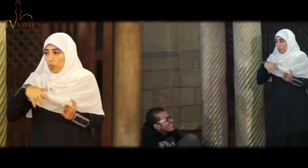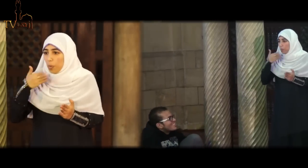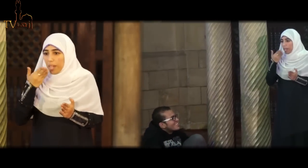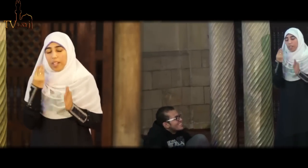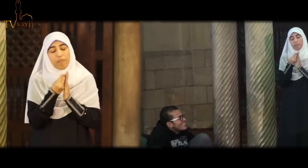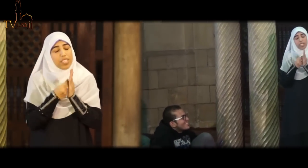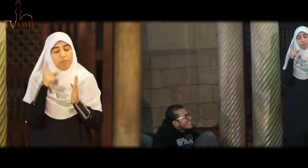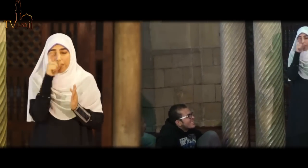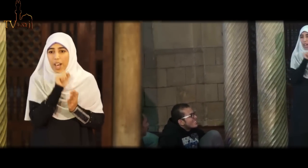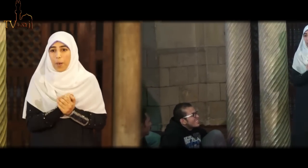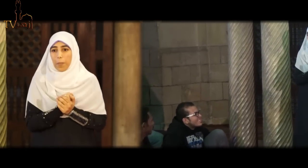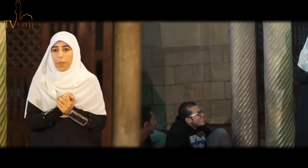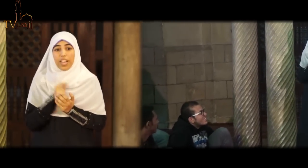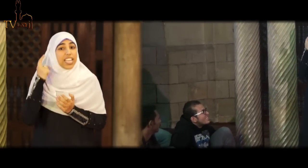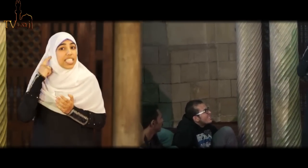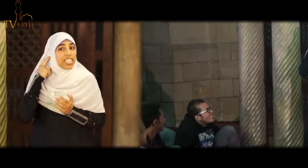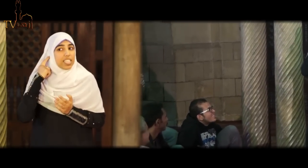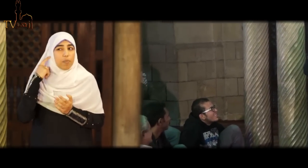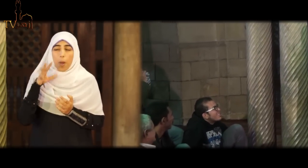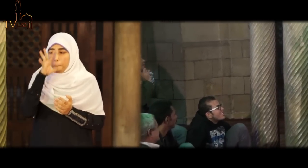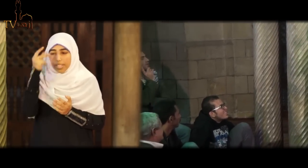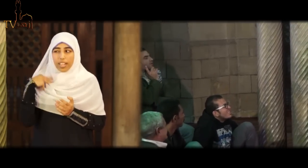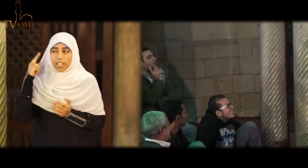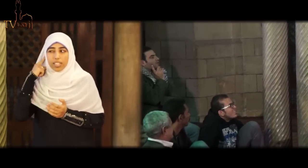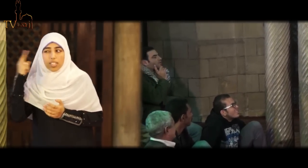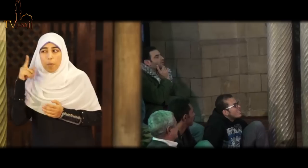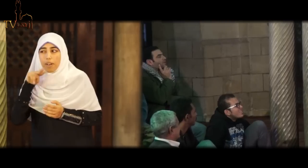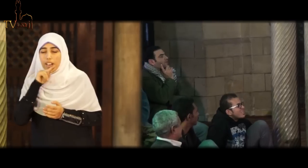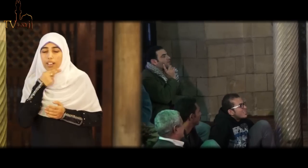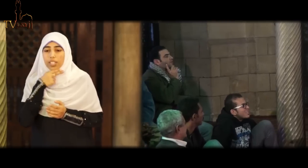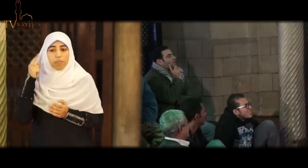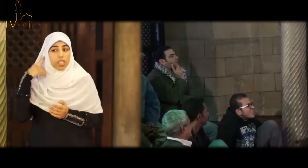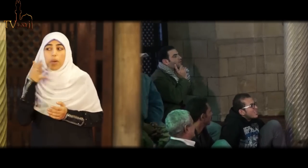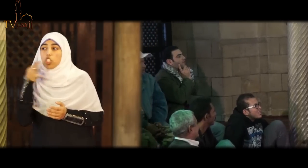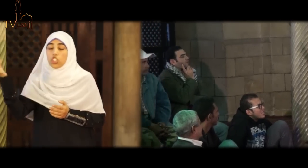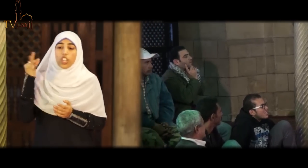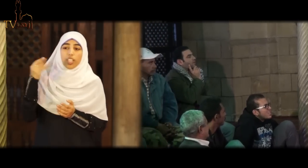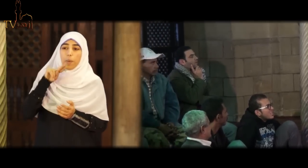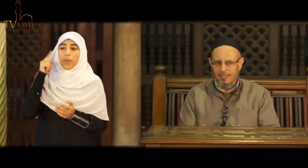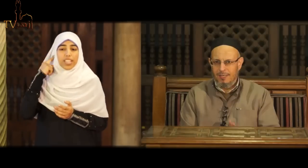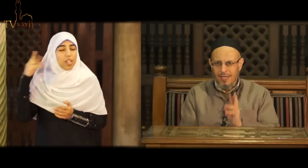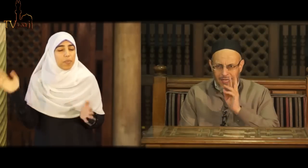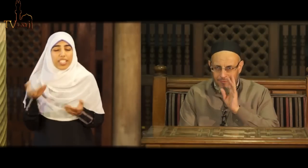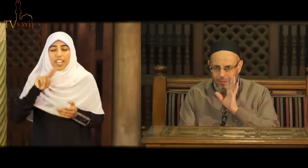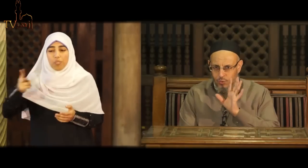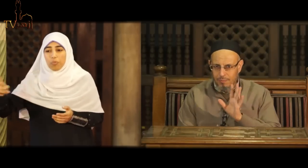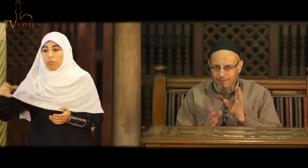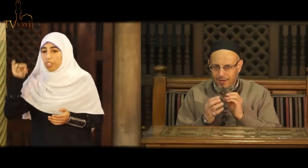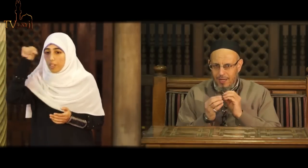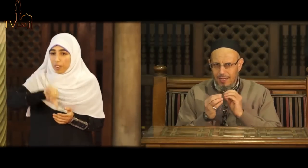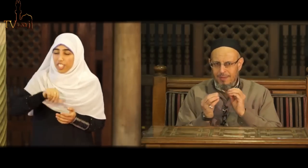والسمع أيضا هكذا يحاسب، إما عذاب، والكلام وأيضا كل شيء يعني يحاسب على الإنسان.